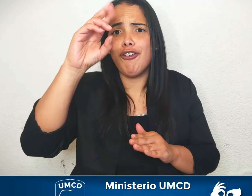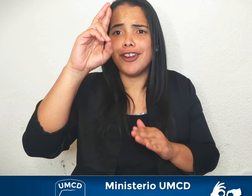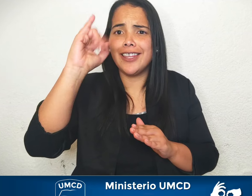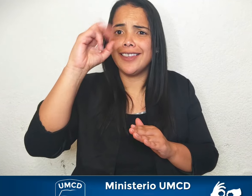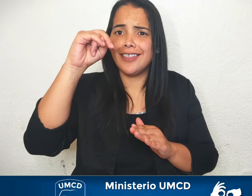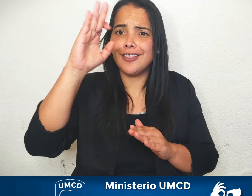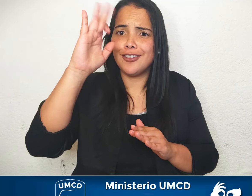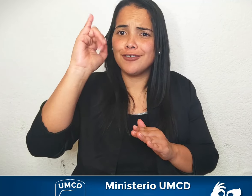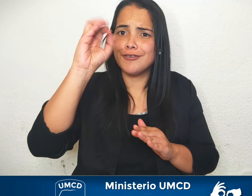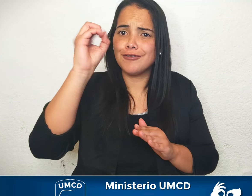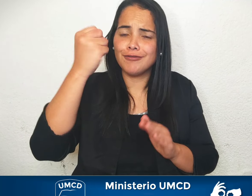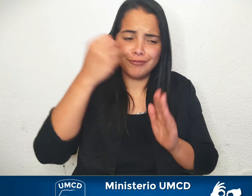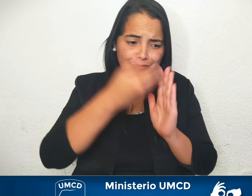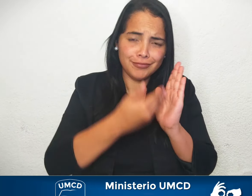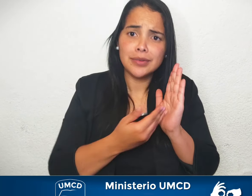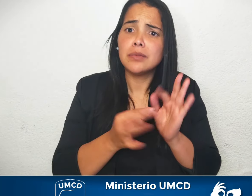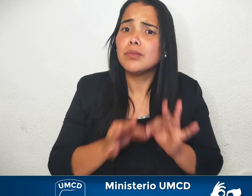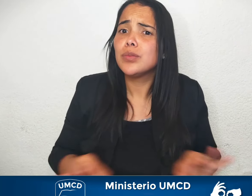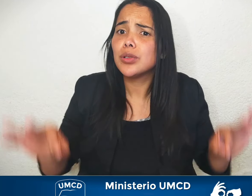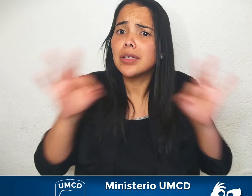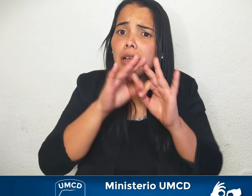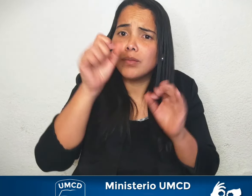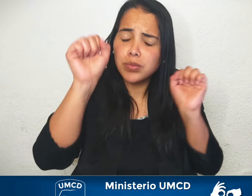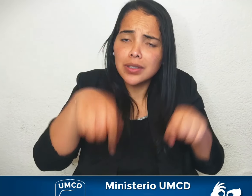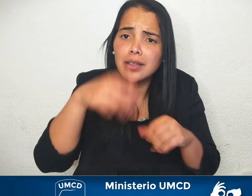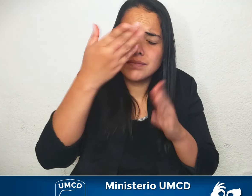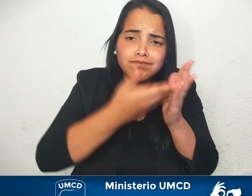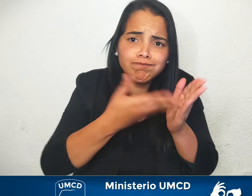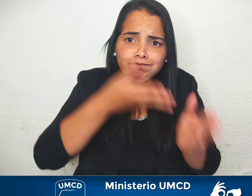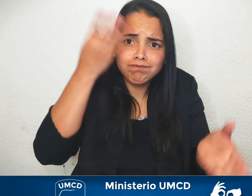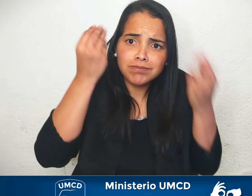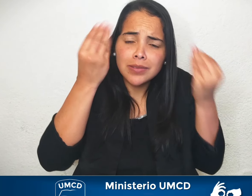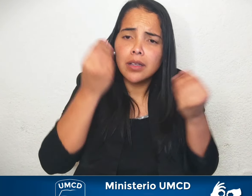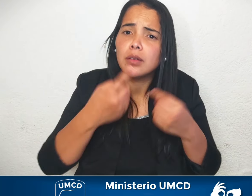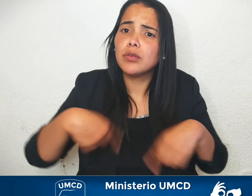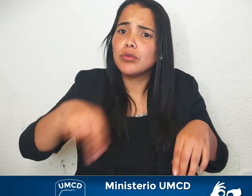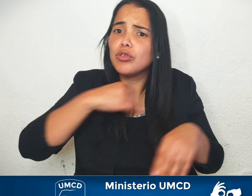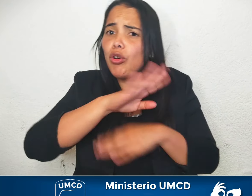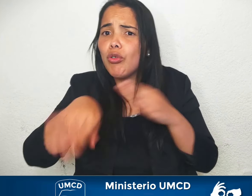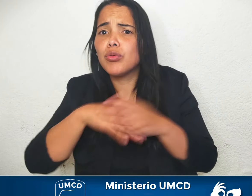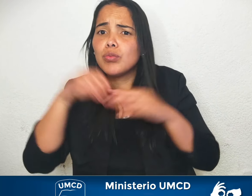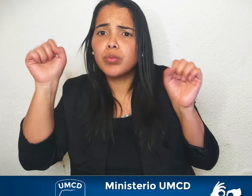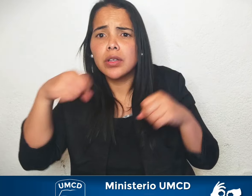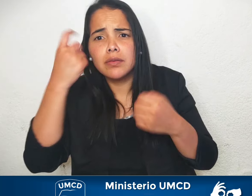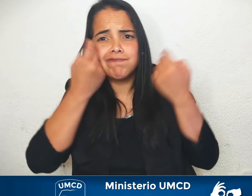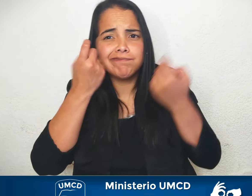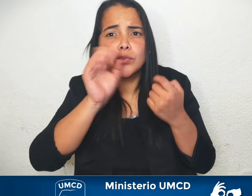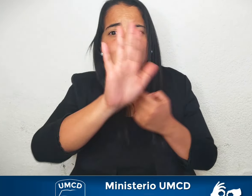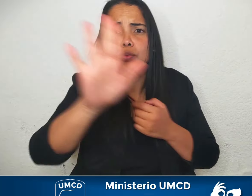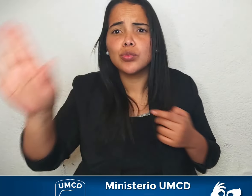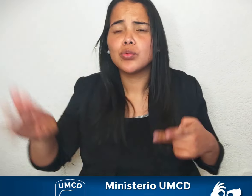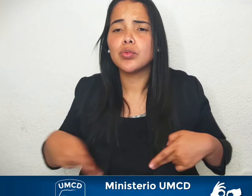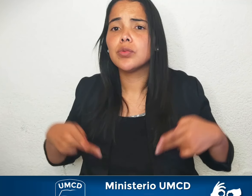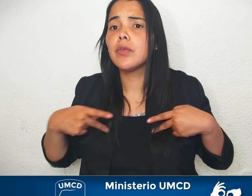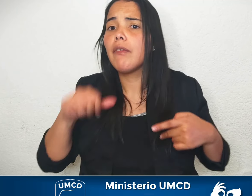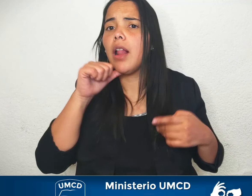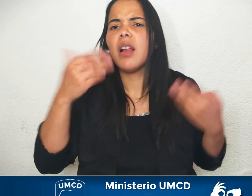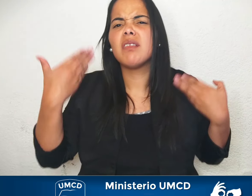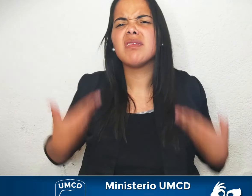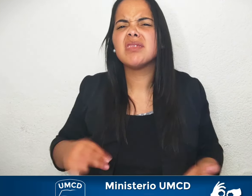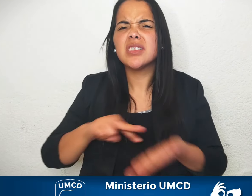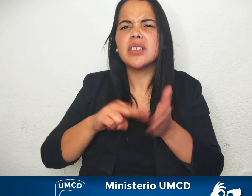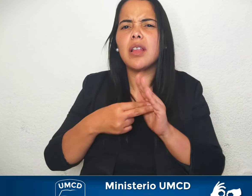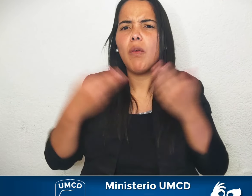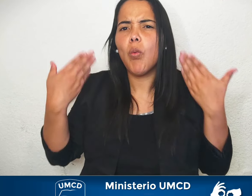Corintios principios importantes que le llevaría posteriormente a llevarles a reflexionar en la manera como estaban viviendo